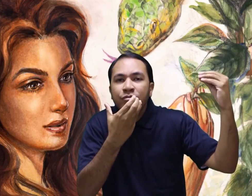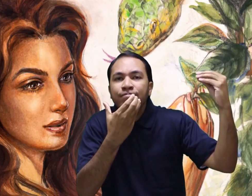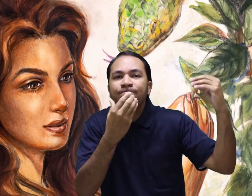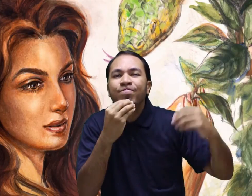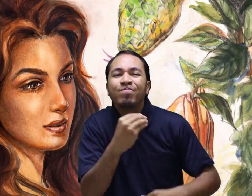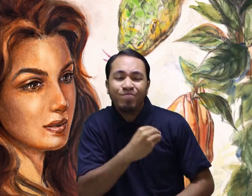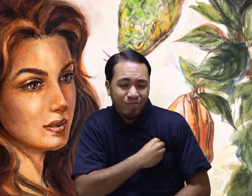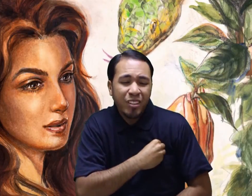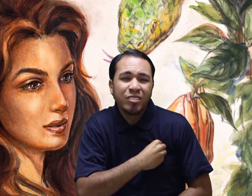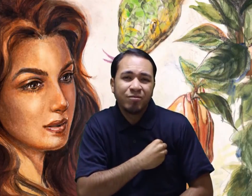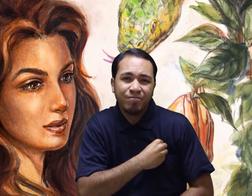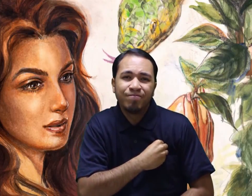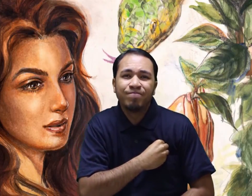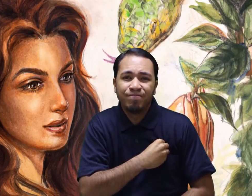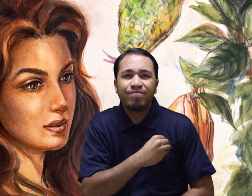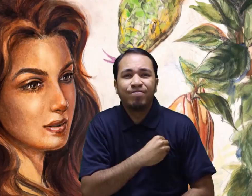ela comeu, cometeu pecado.